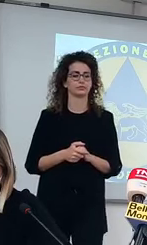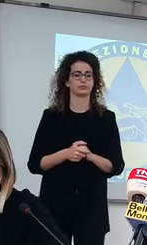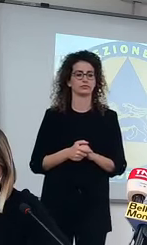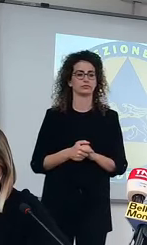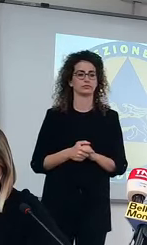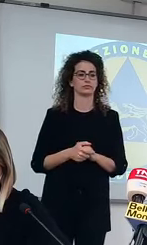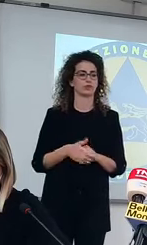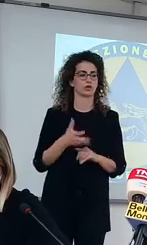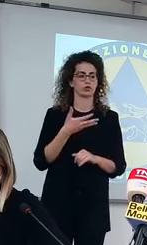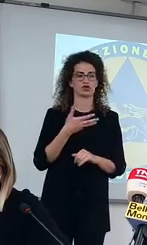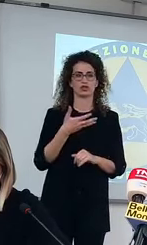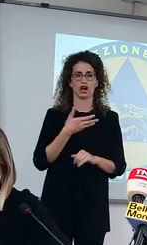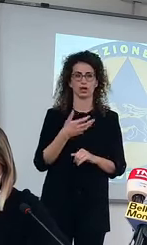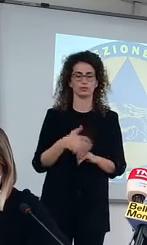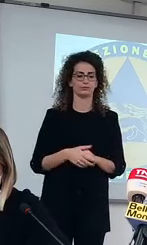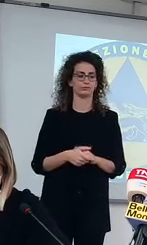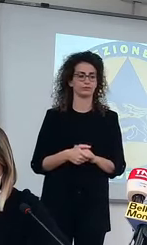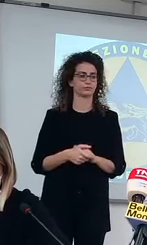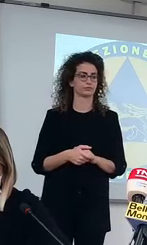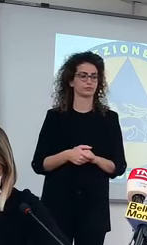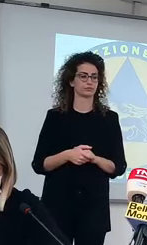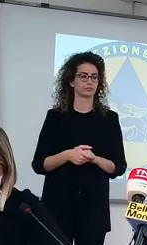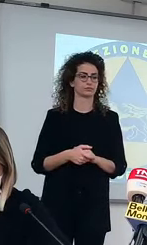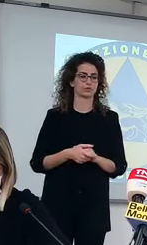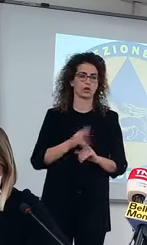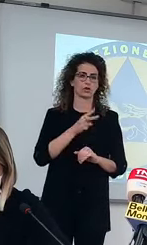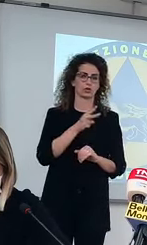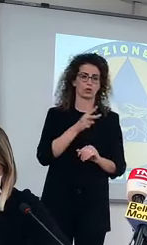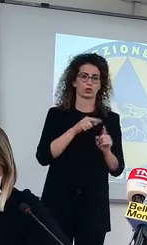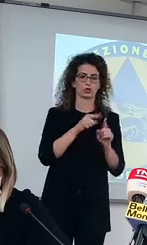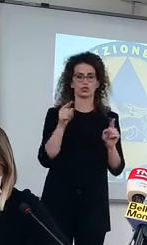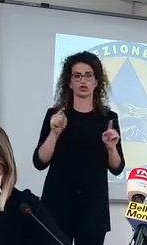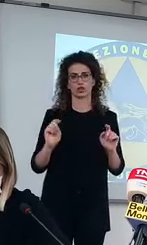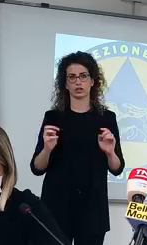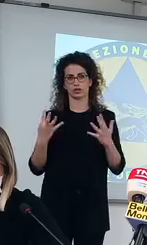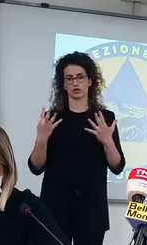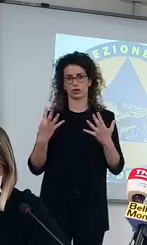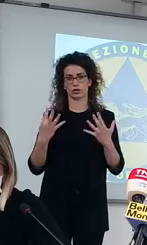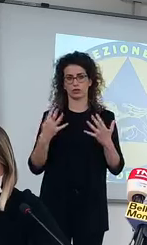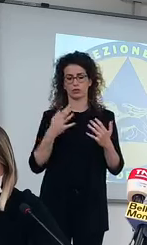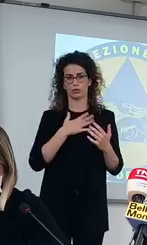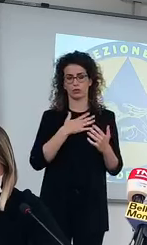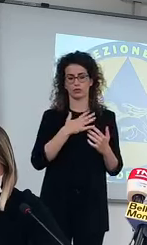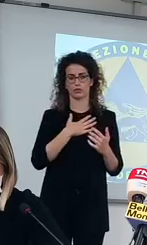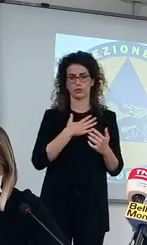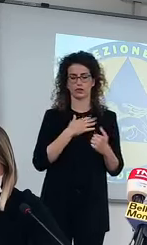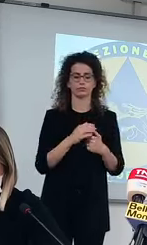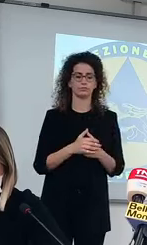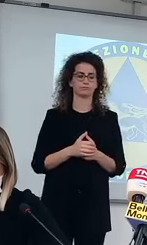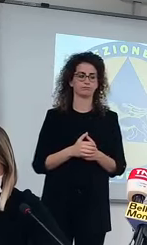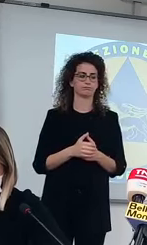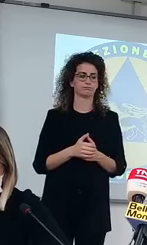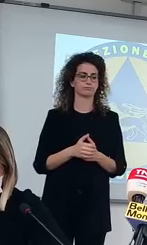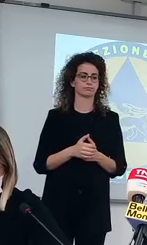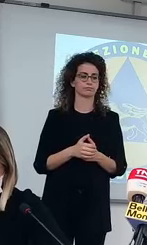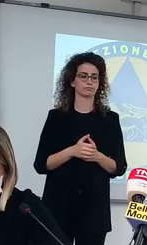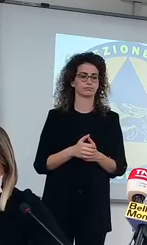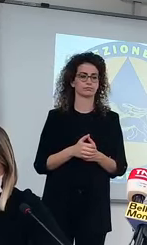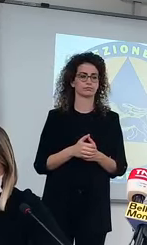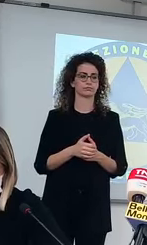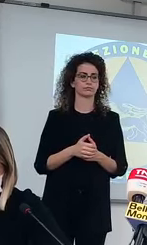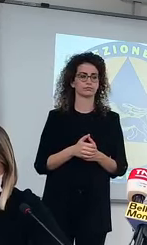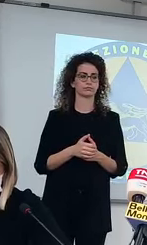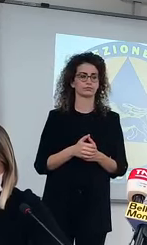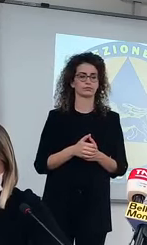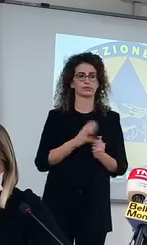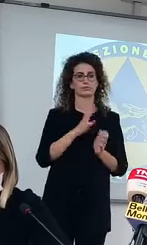Aspetta. Noi abbiamo dai 12 ai 19 la popolazione target, allora facciamo, allora vi